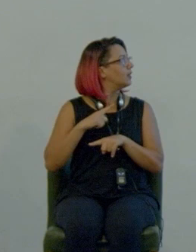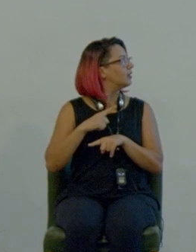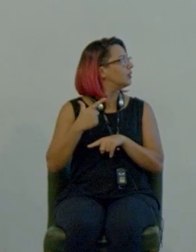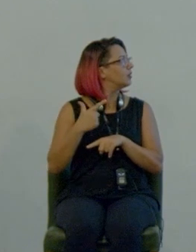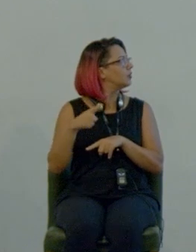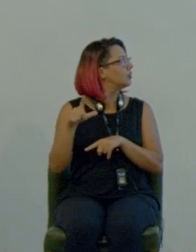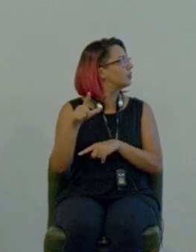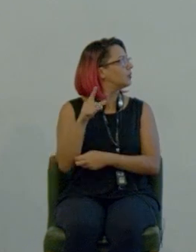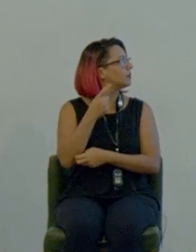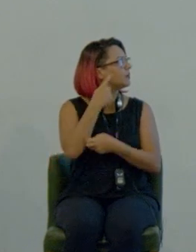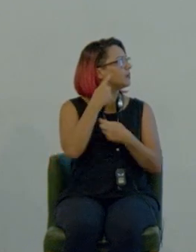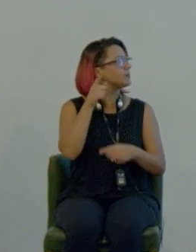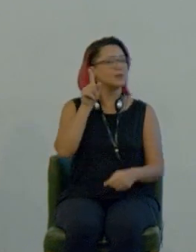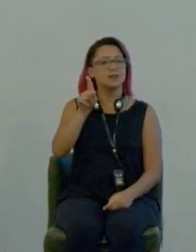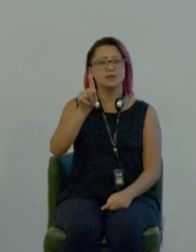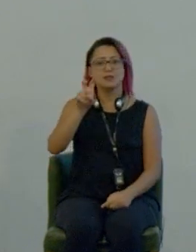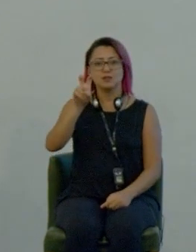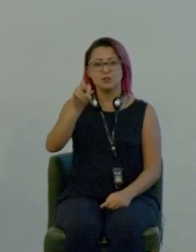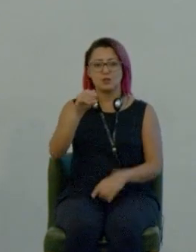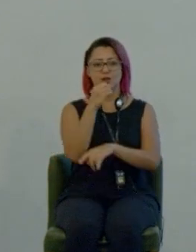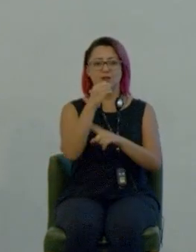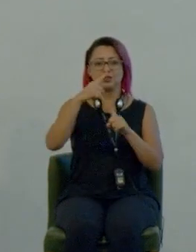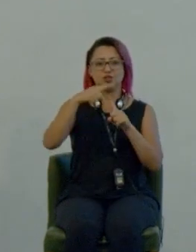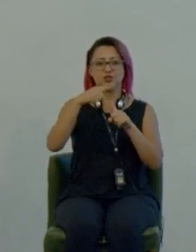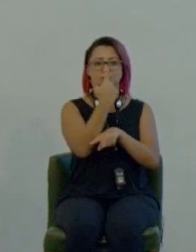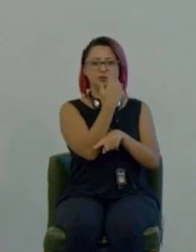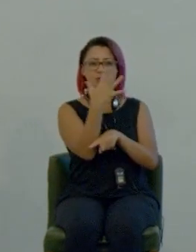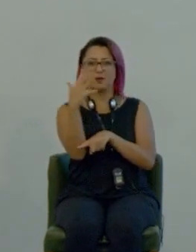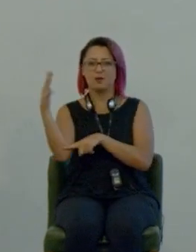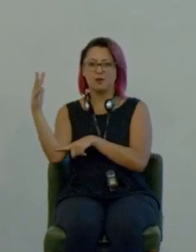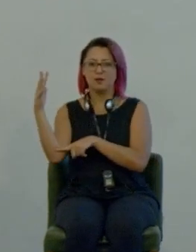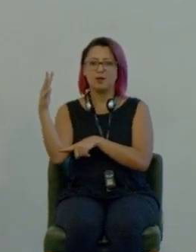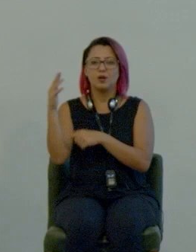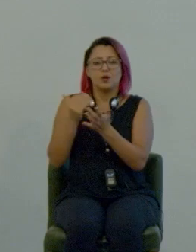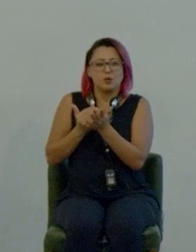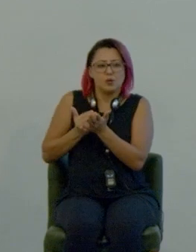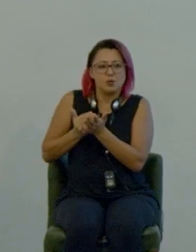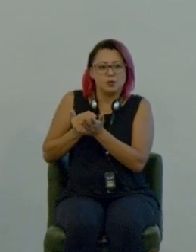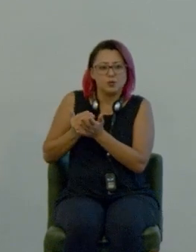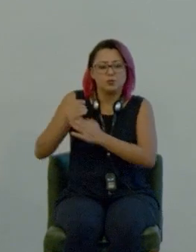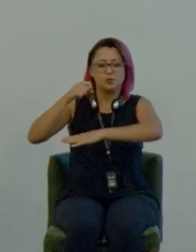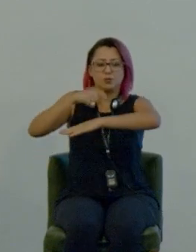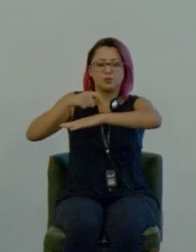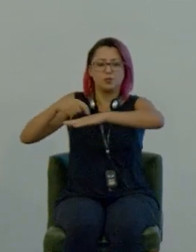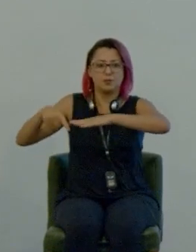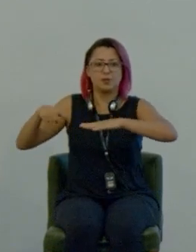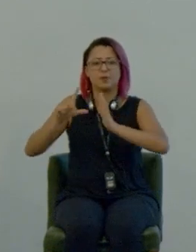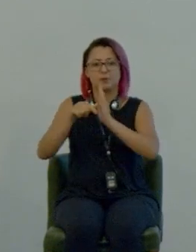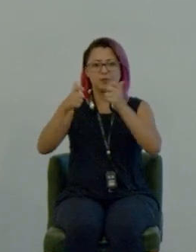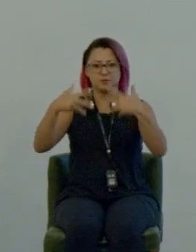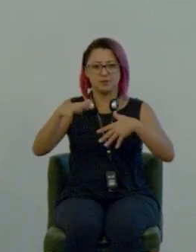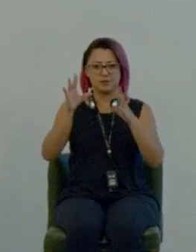Né? E mais ou menos 150 espécies de plantas que foram cultivadas inicialmente nessa região. Vou falar mais sobre isso